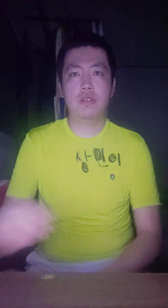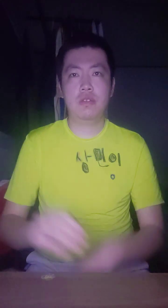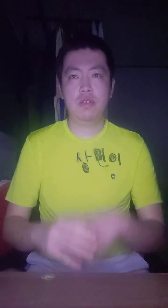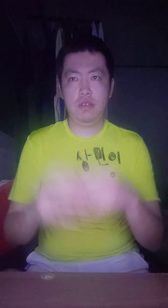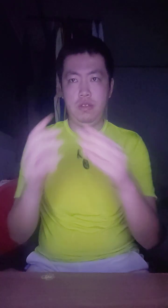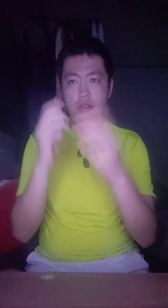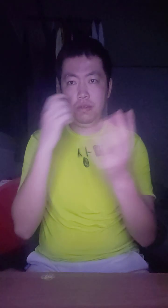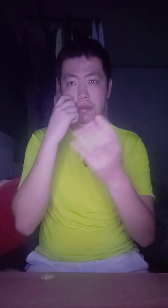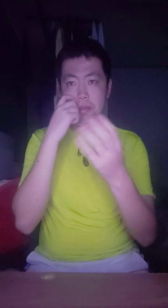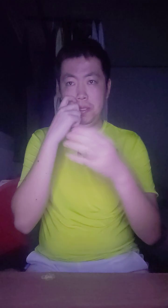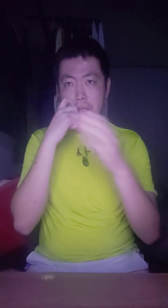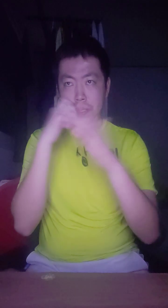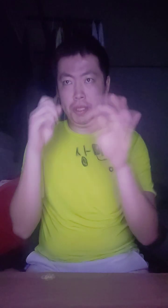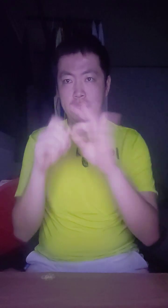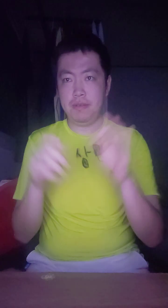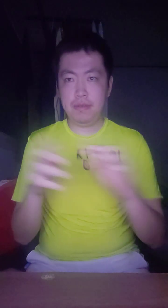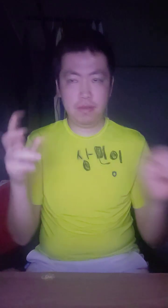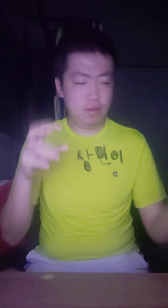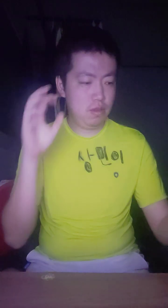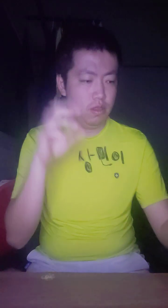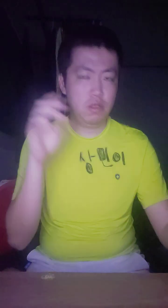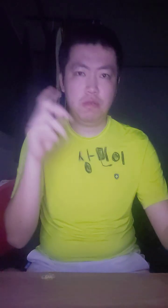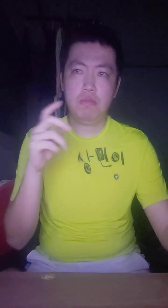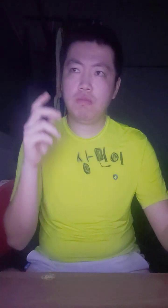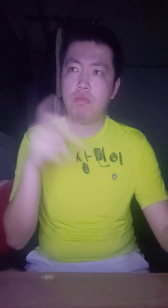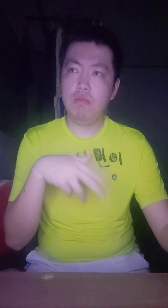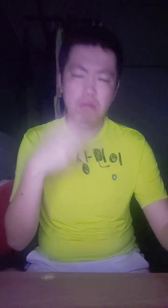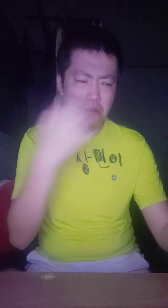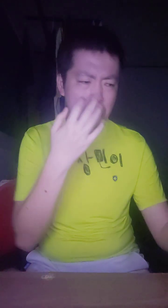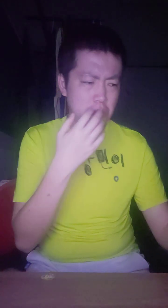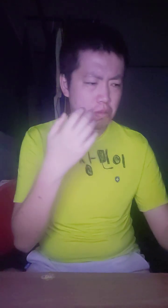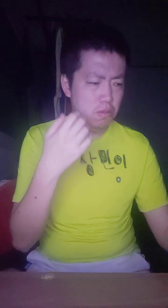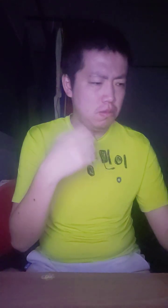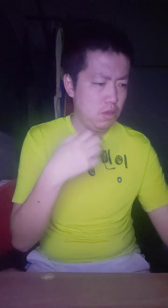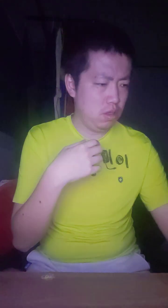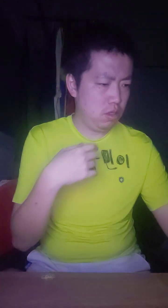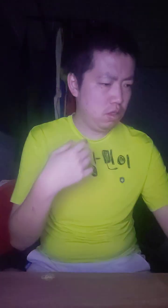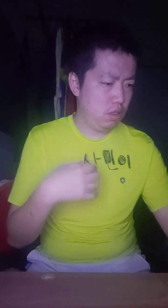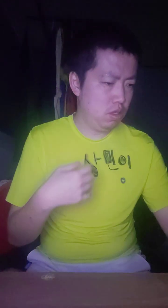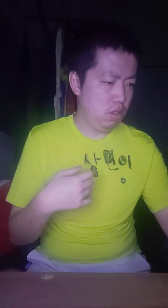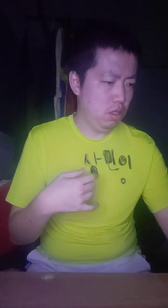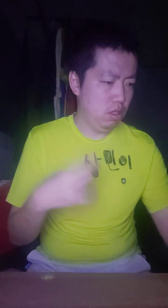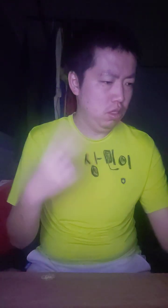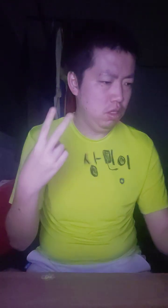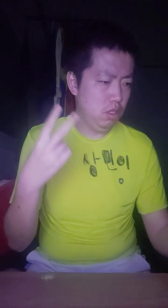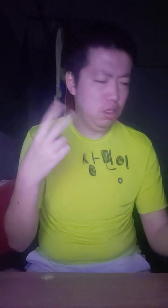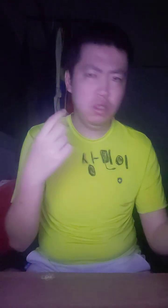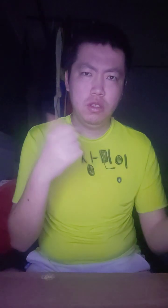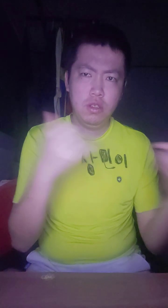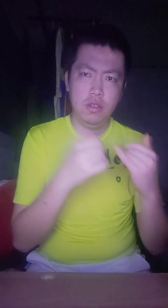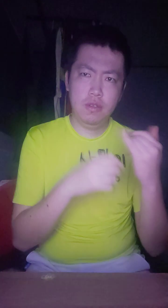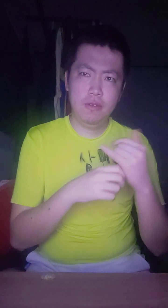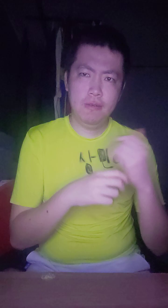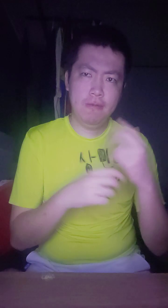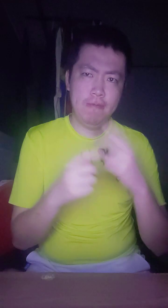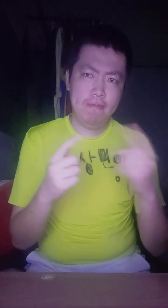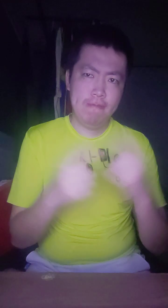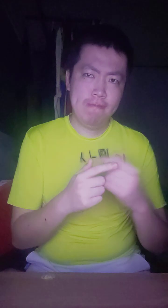부산 광안리 해수욕장 공중화장실에서 유독가스에 중독돼 쓰러져 2달째 의식불명 상태이던 여고생이